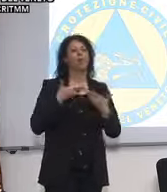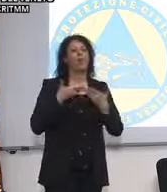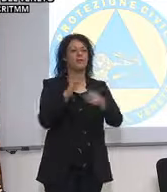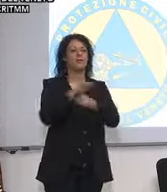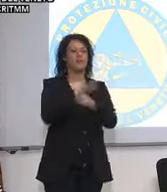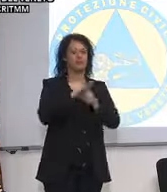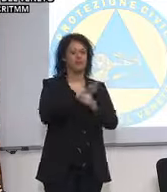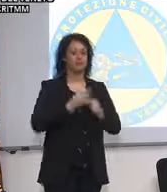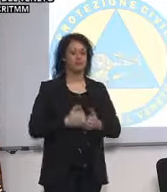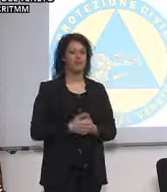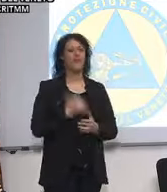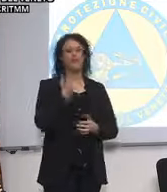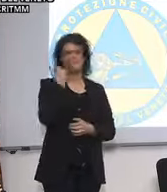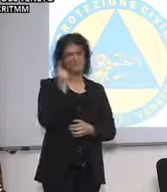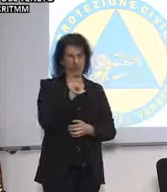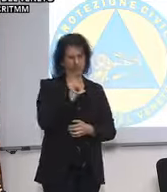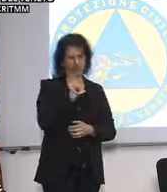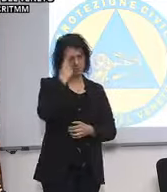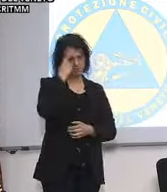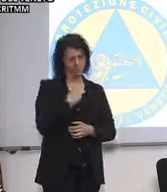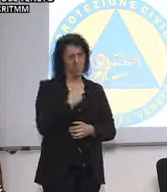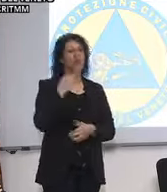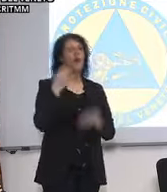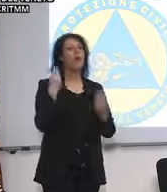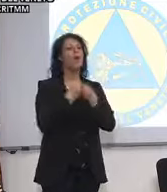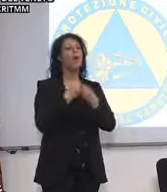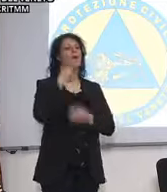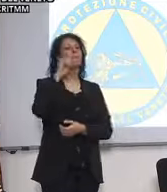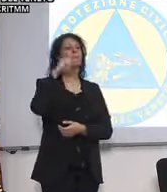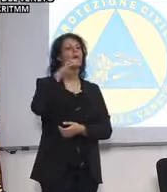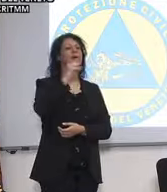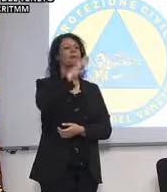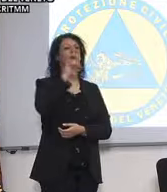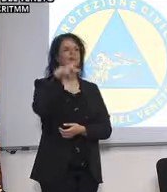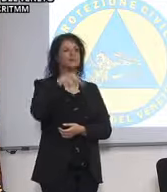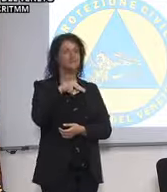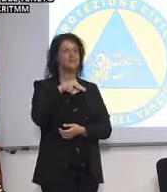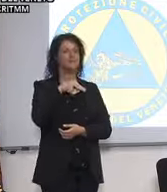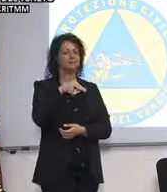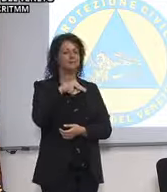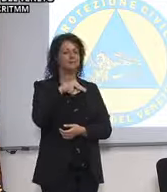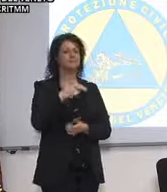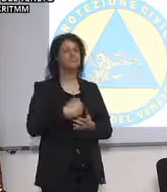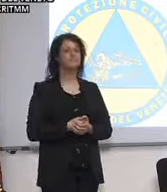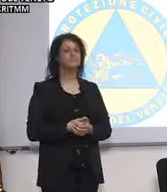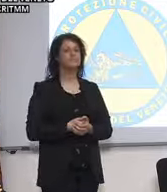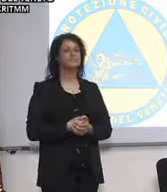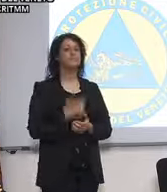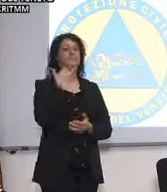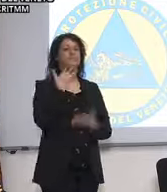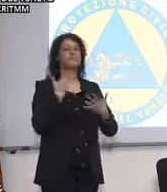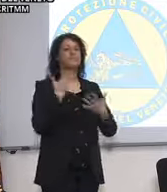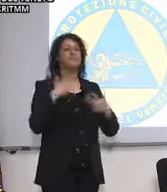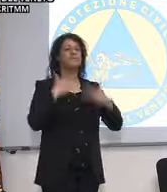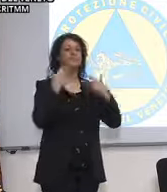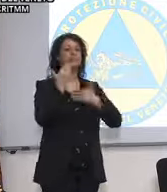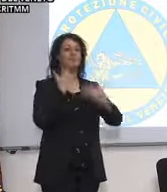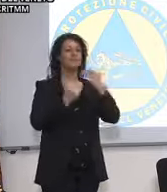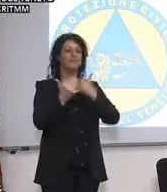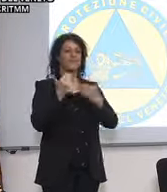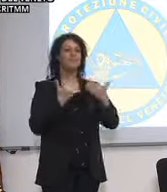dirò anche che il collega Bonaccini sta chiedendo appuntamento, una call conference o una videoconferenza